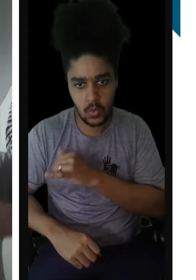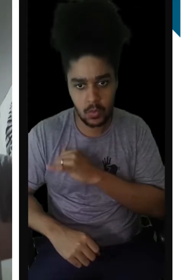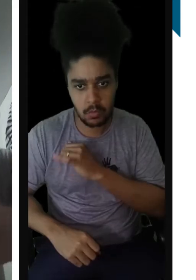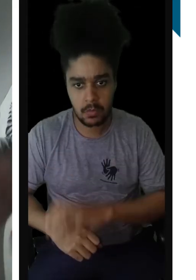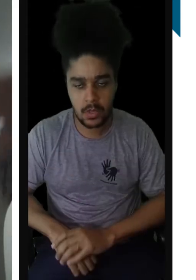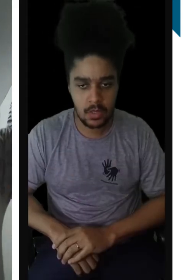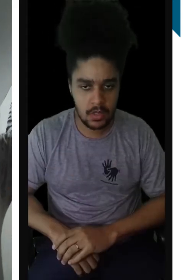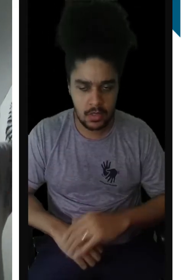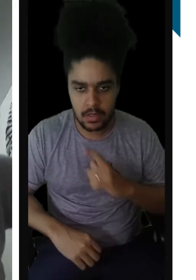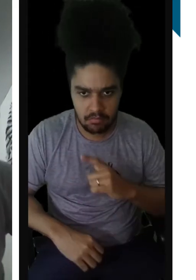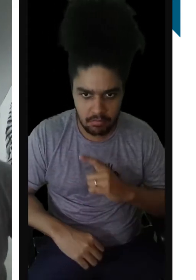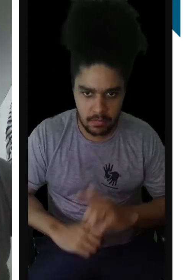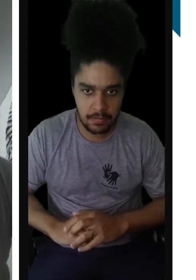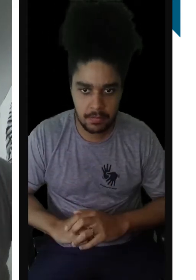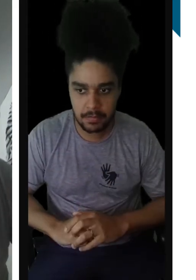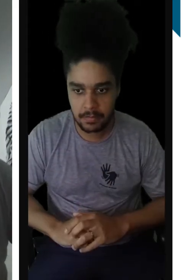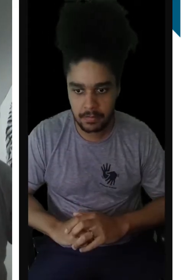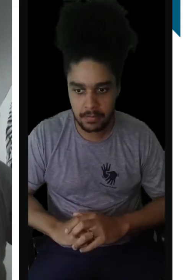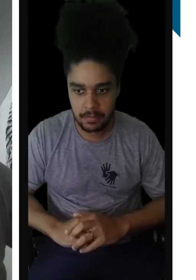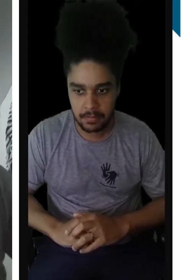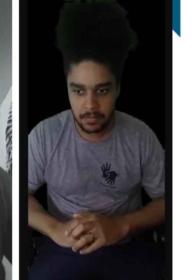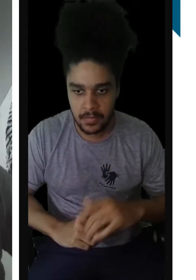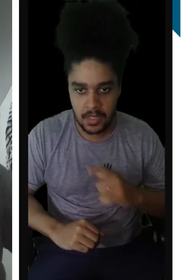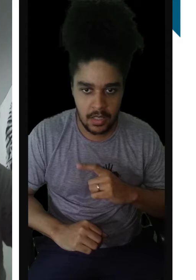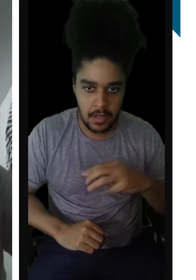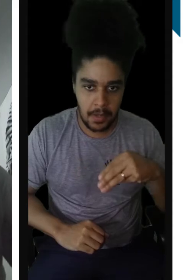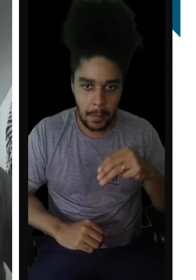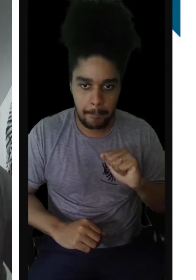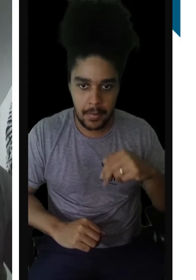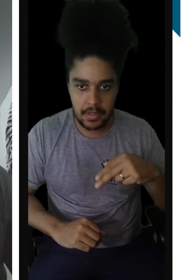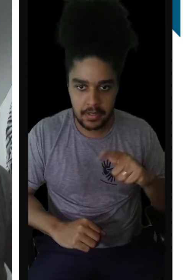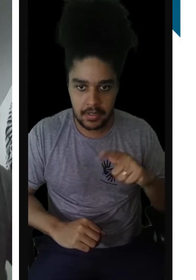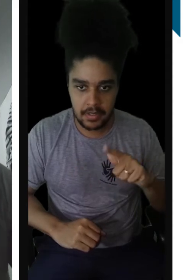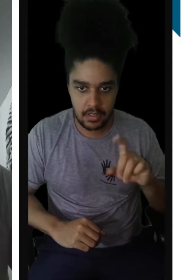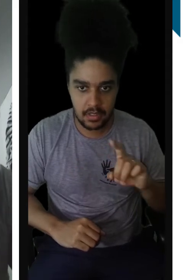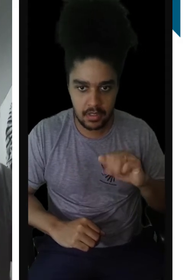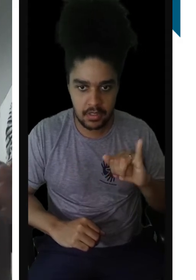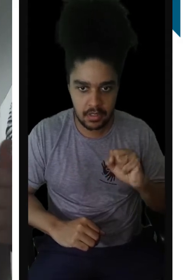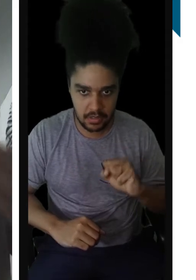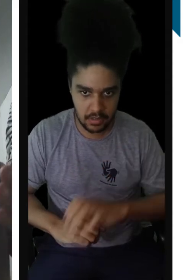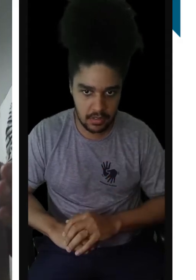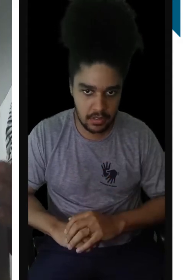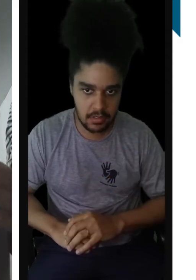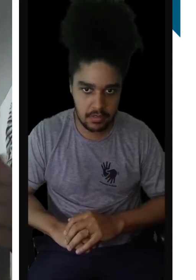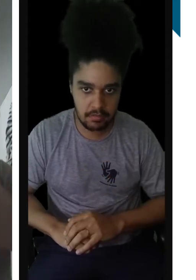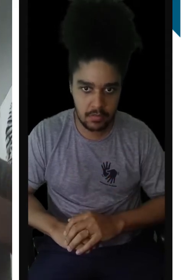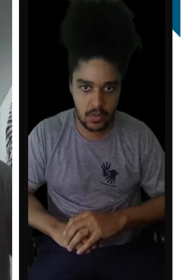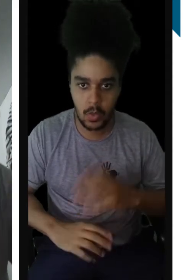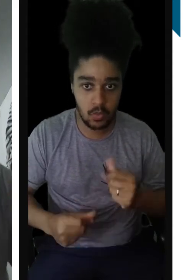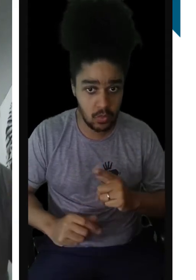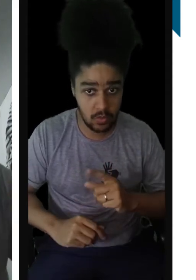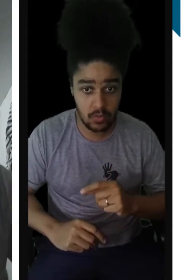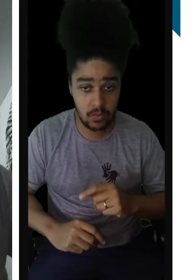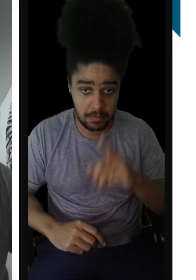de todo o litoral brasileiro, né? Você tem os manguezais e restingas, que inclusive estão sob